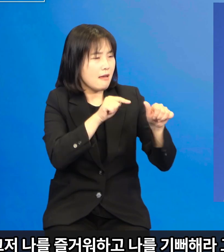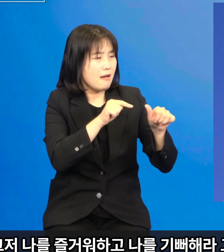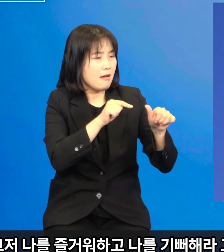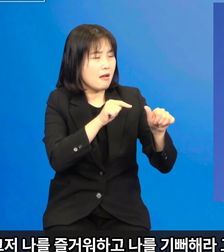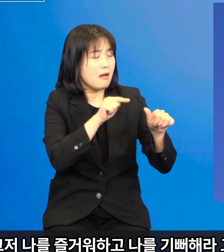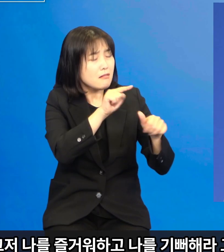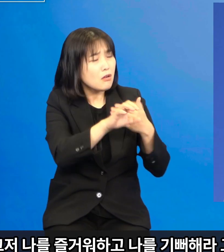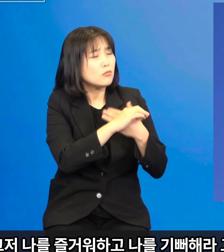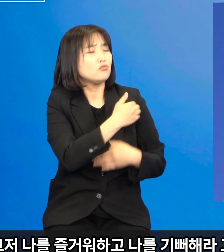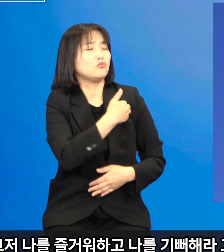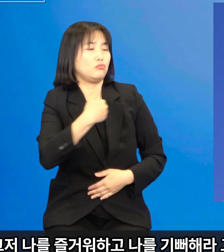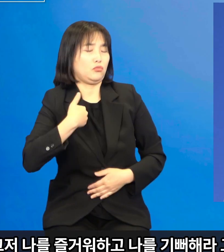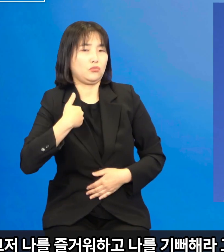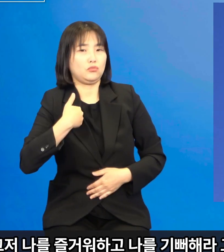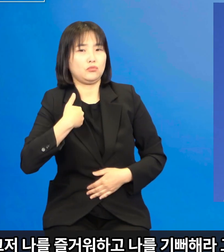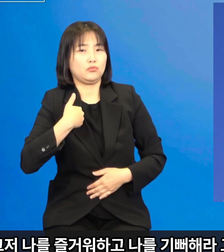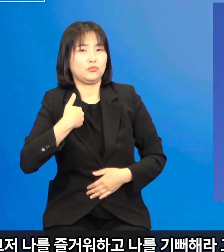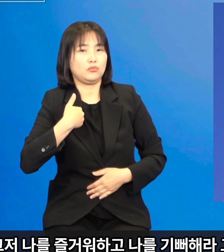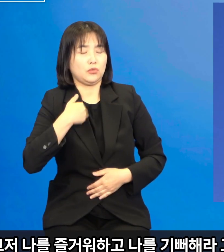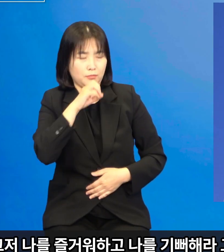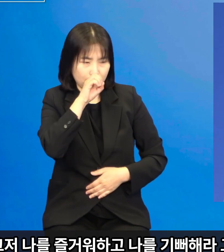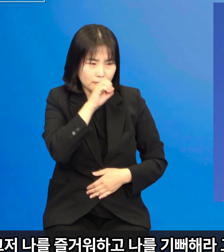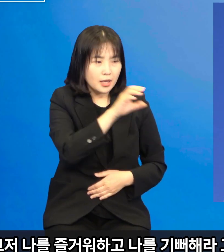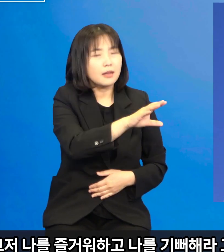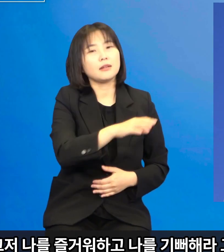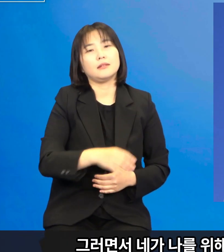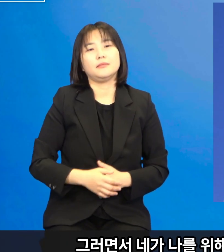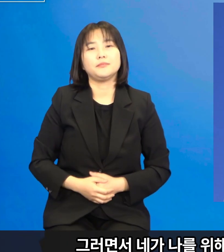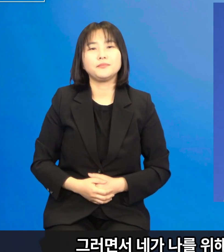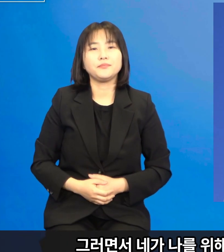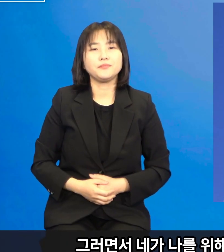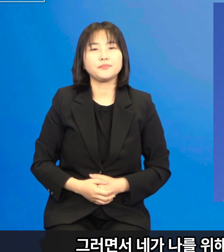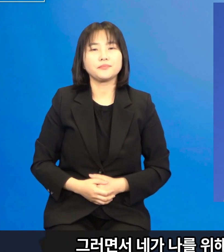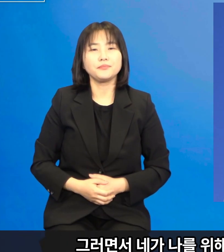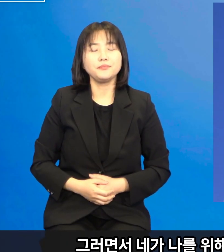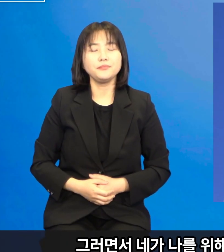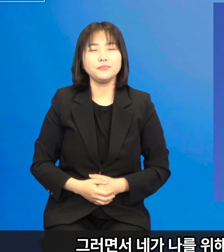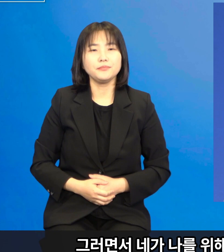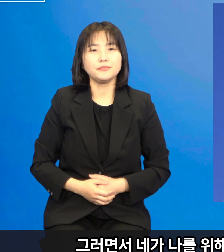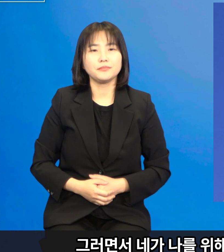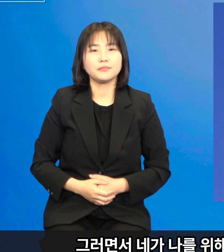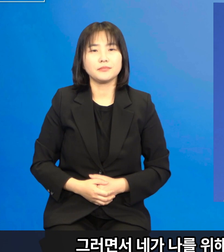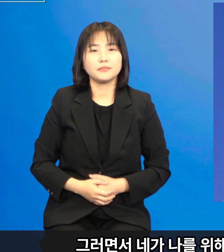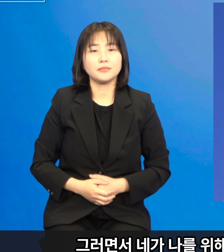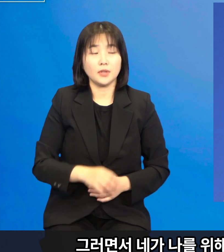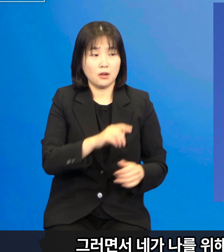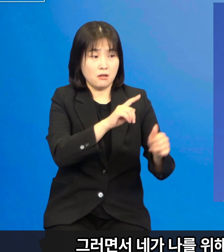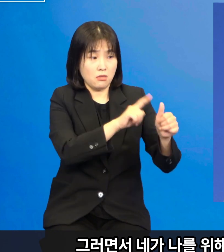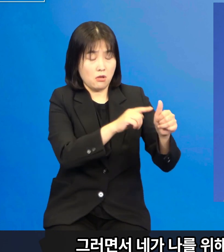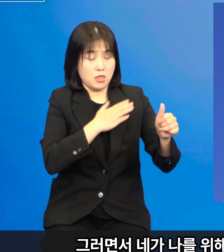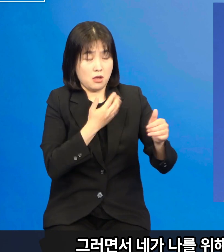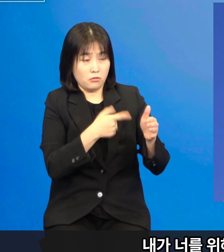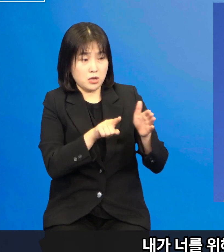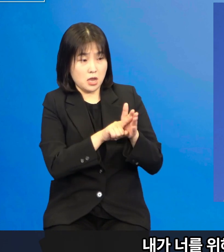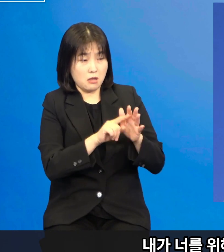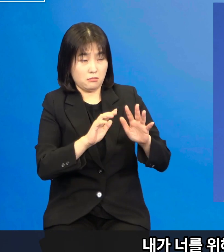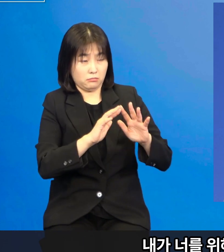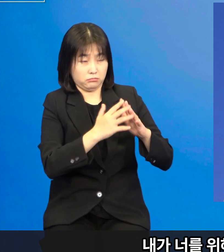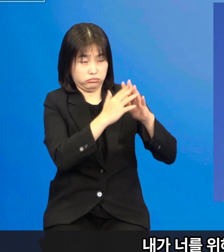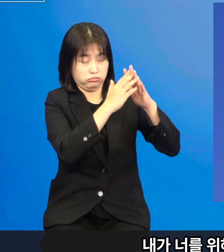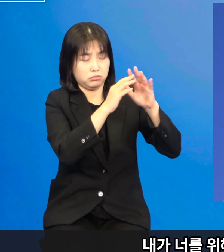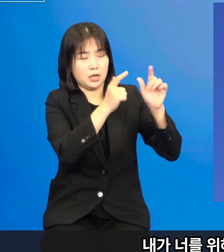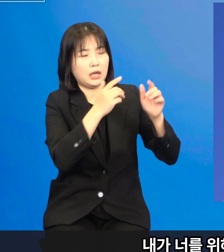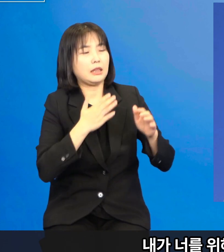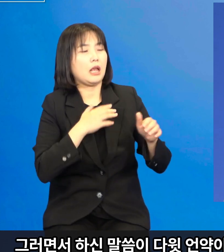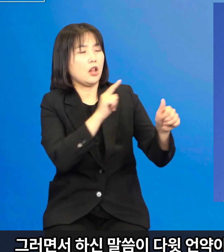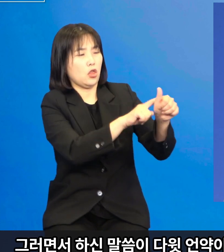된다 라고 말씀을 하시는 것이죠. 그러면서 너가 나를 위해 집을 지을 거야? 아니야, 내가 너를 위해